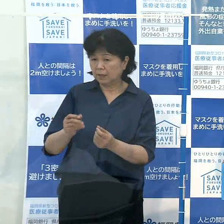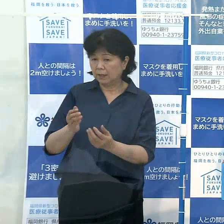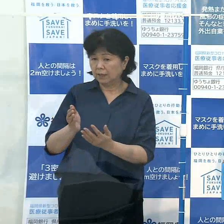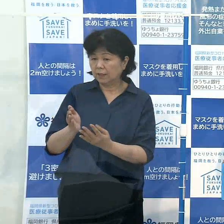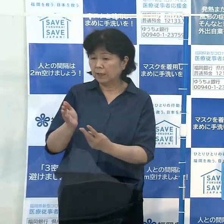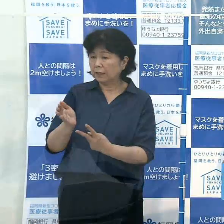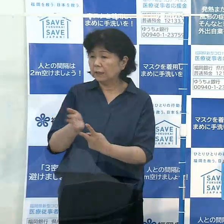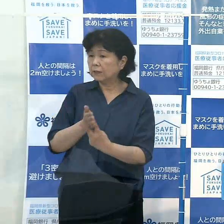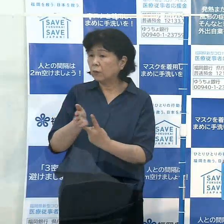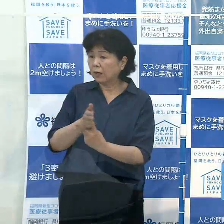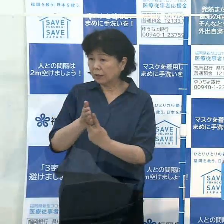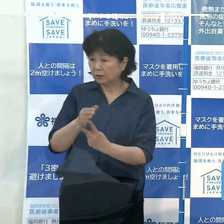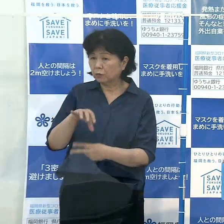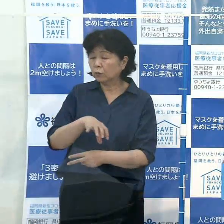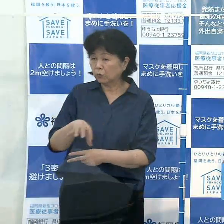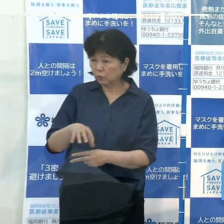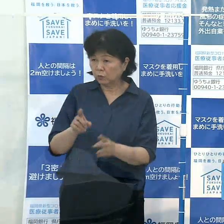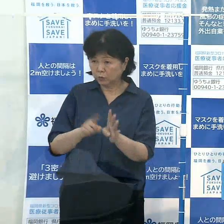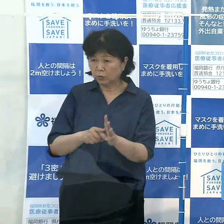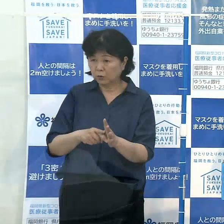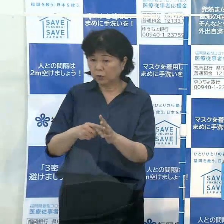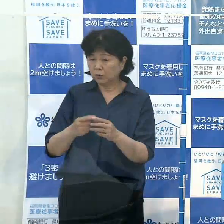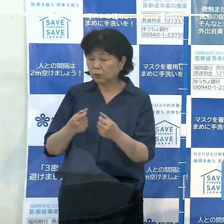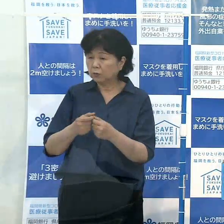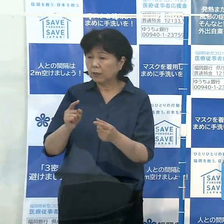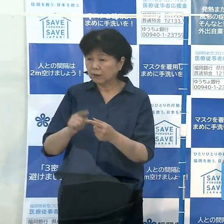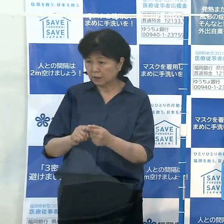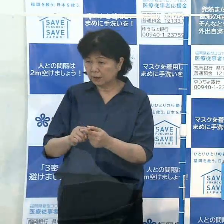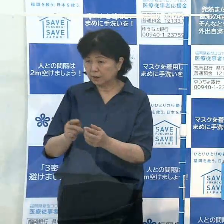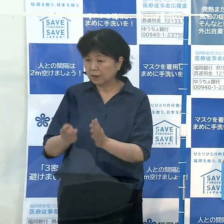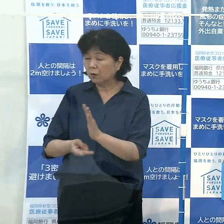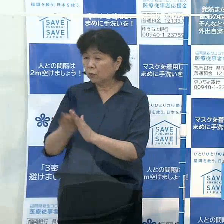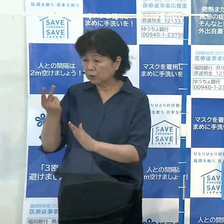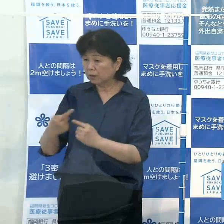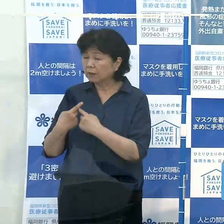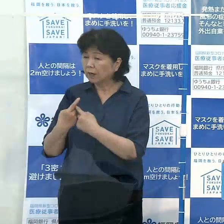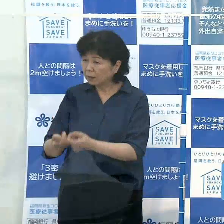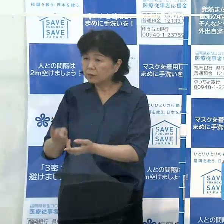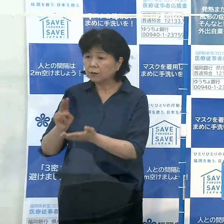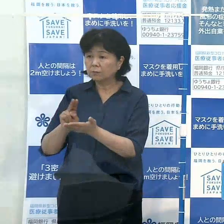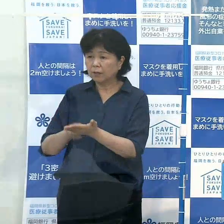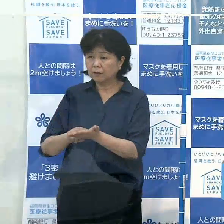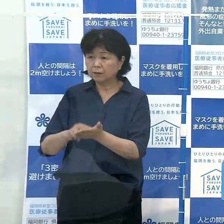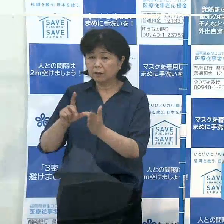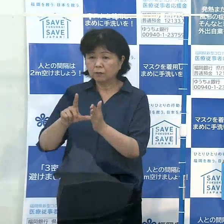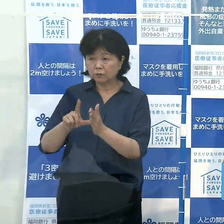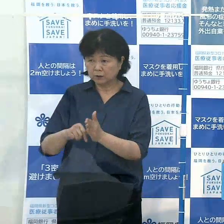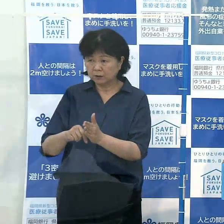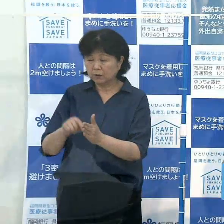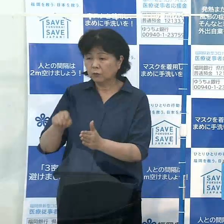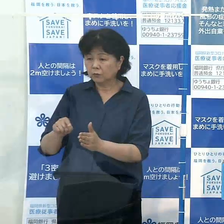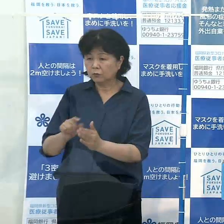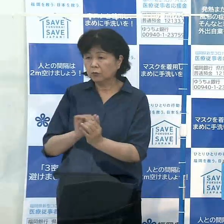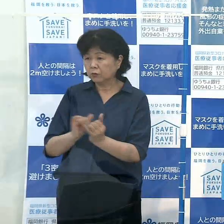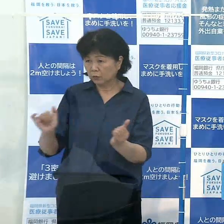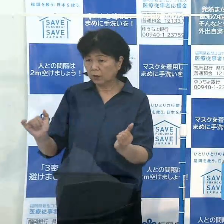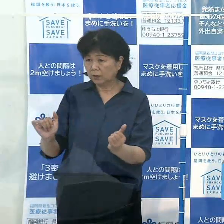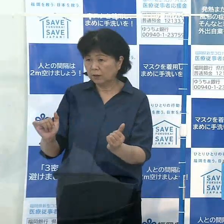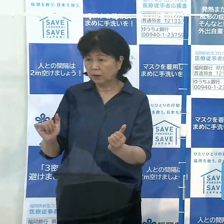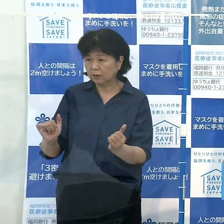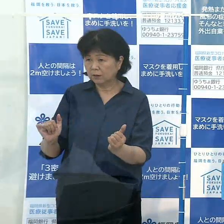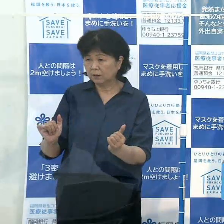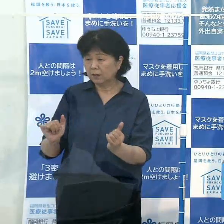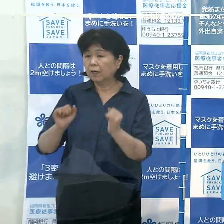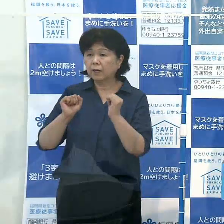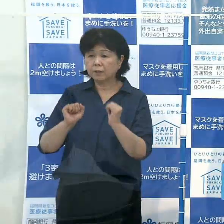ところ。それからで具体的に療養施設で決まったときに、そういった方が、時にはいらっ